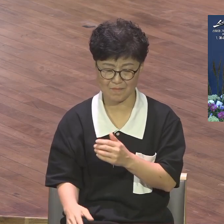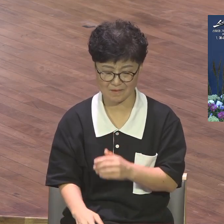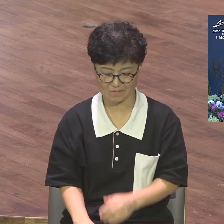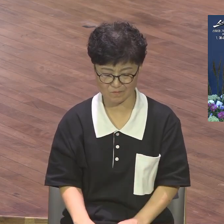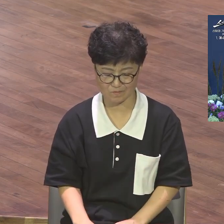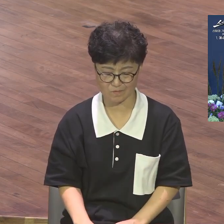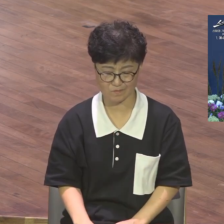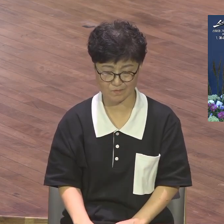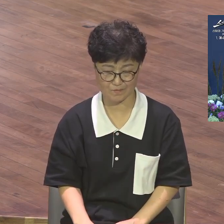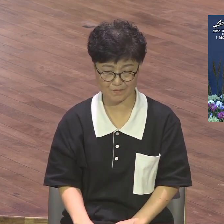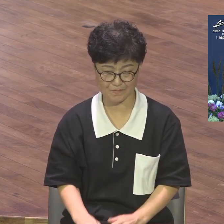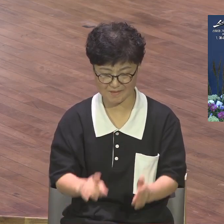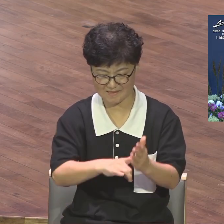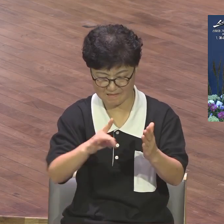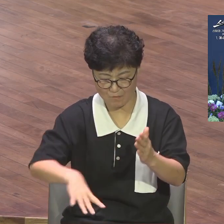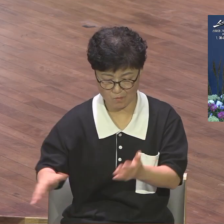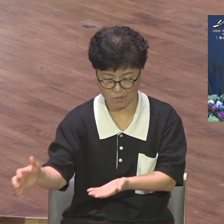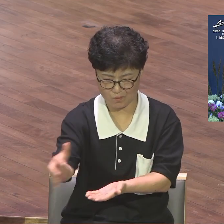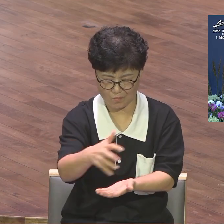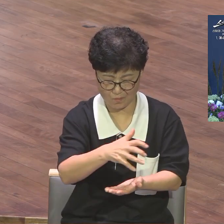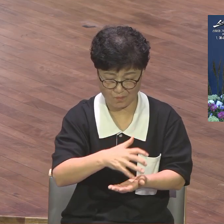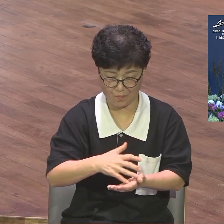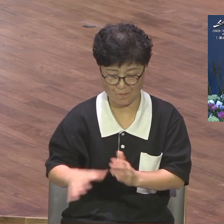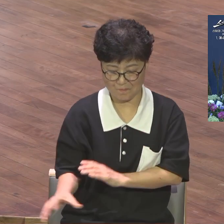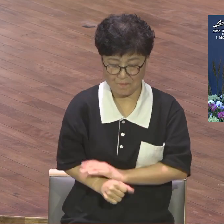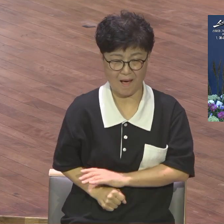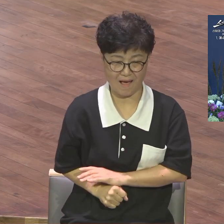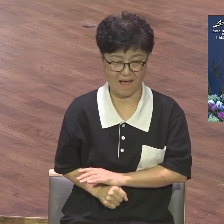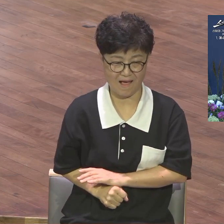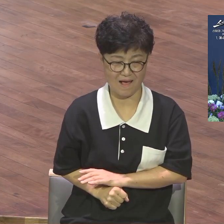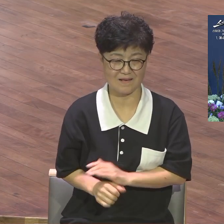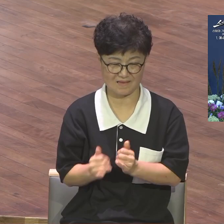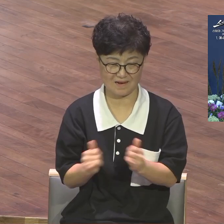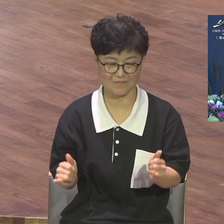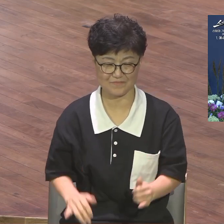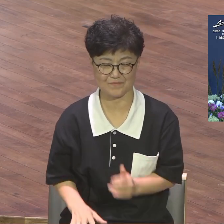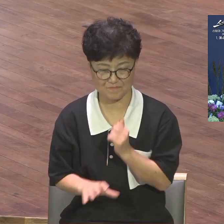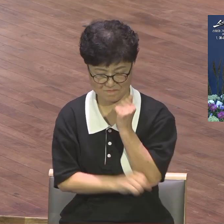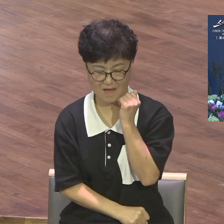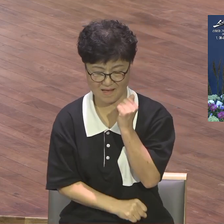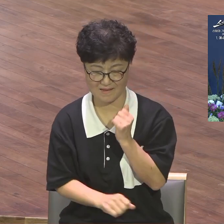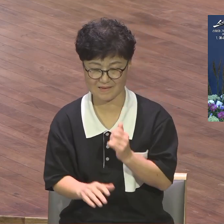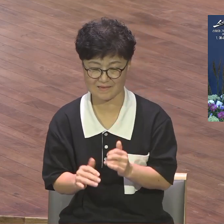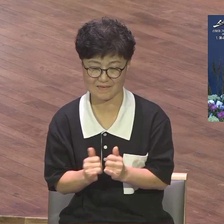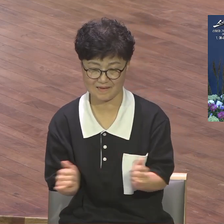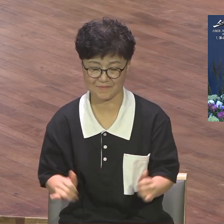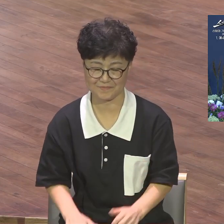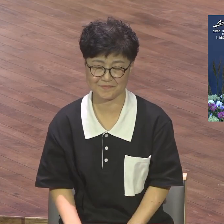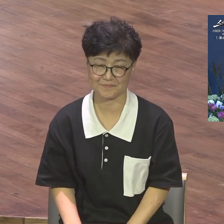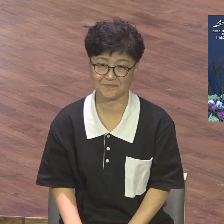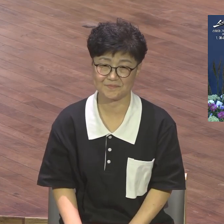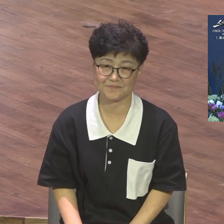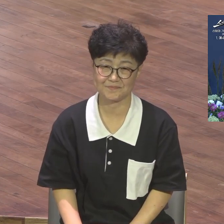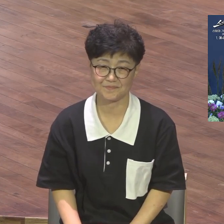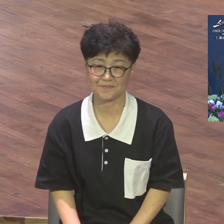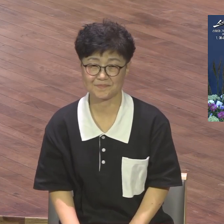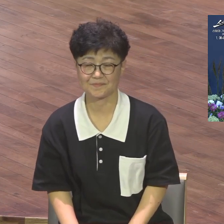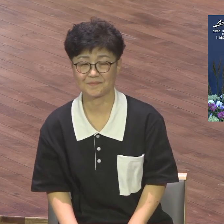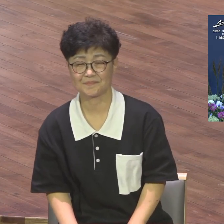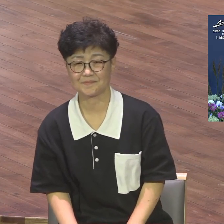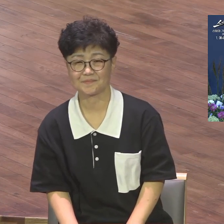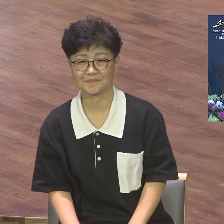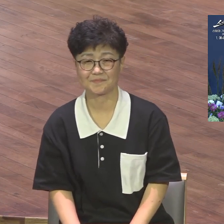영혼에 나름대로 갈증도 있었고 어쨌든 유대인이지만 유대민족으로부터 배척을 당하는 이 직업을 갖다 보니 늘 외로운